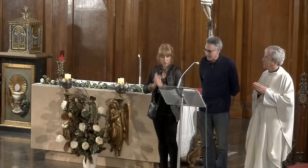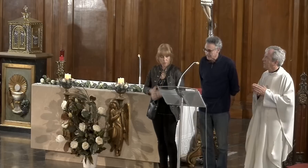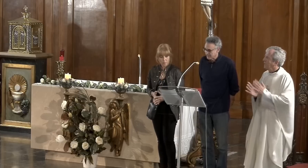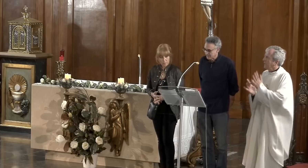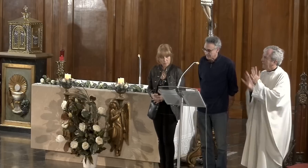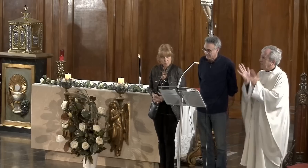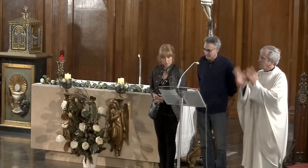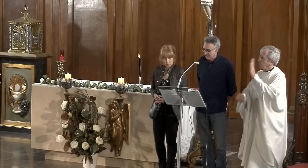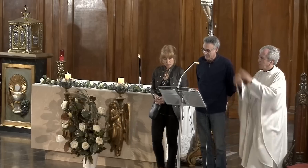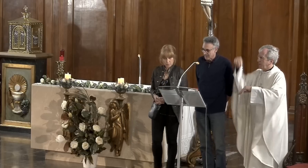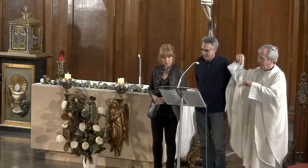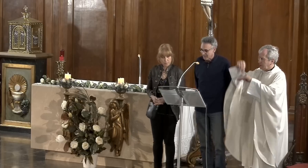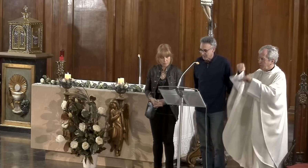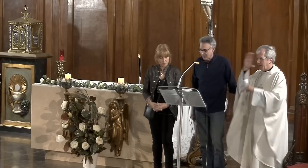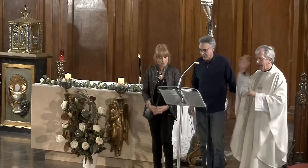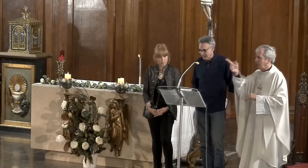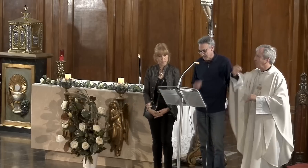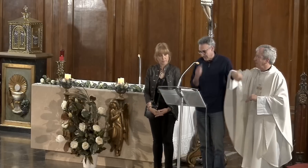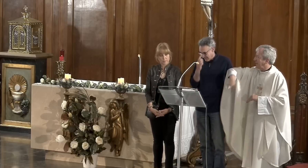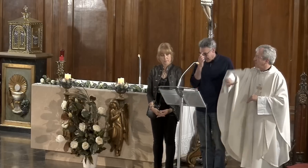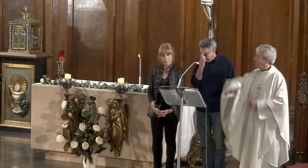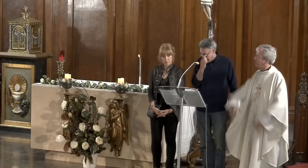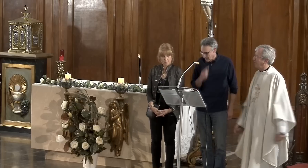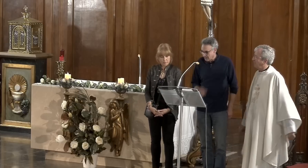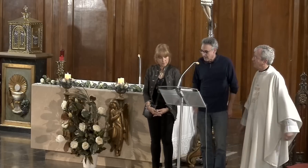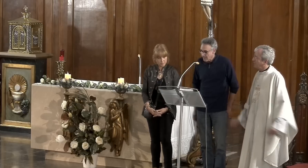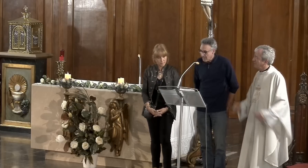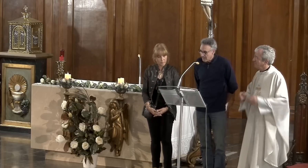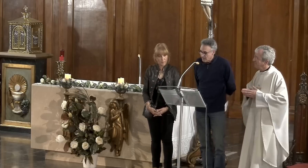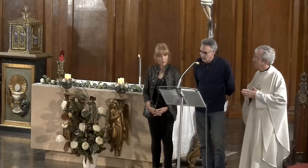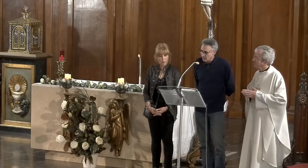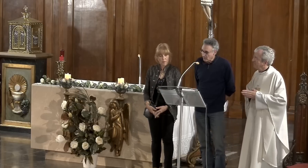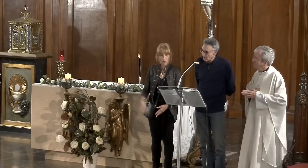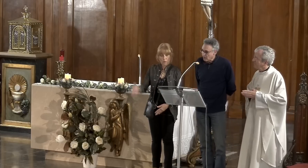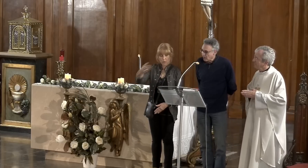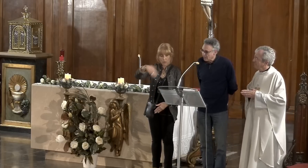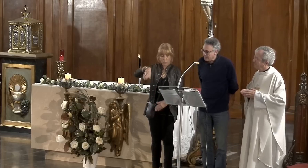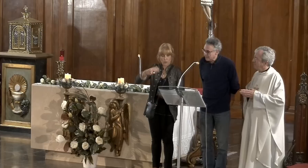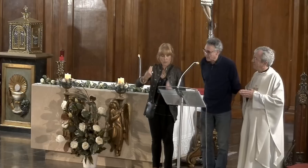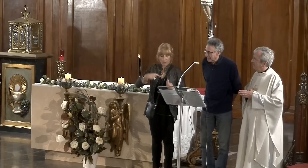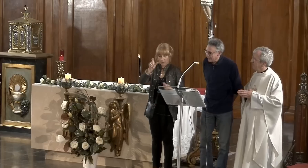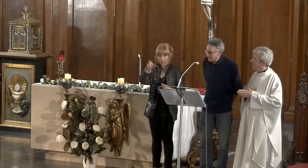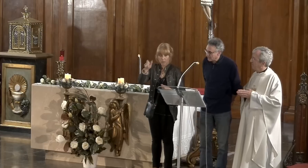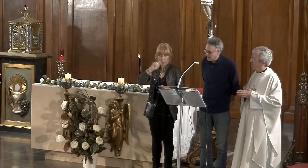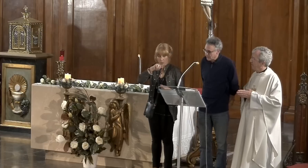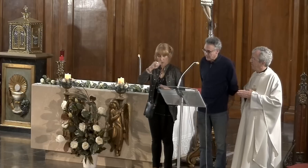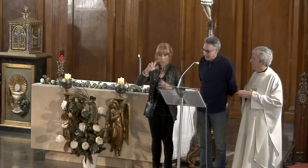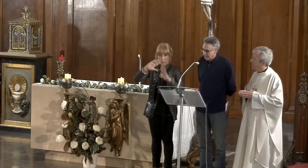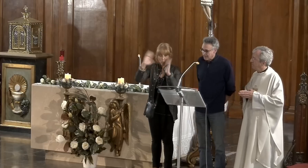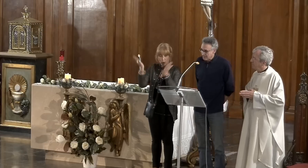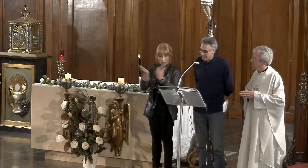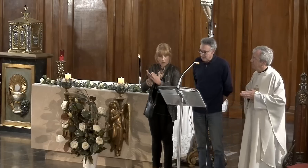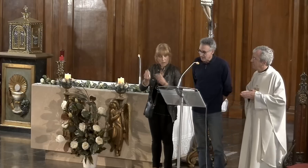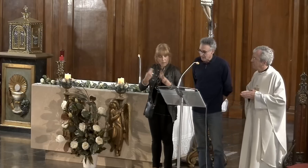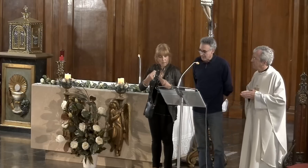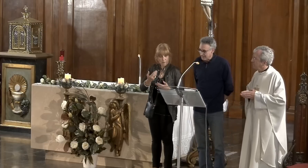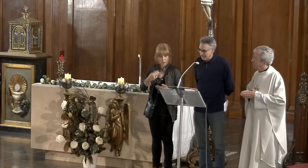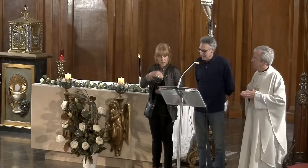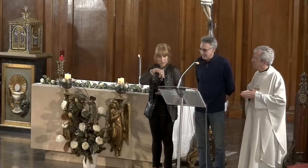Jesús resucitado escúchanos por todos los hombres y mujeres del mundo que llevan dentro de sí